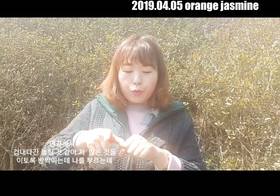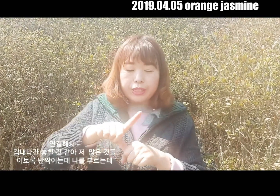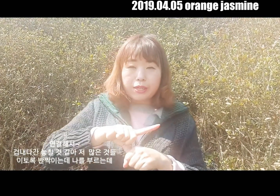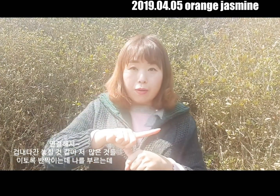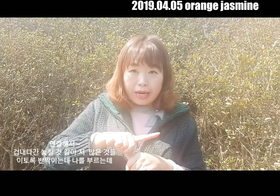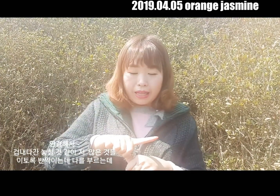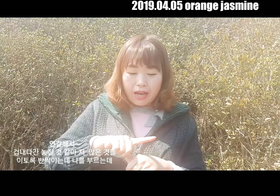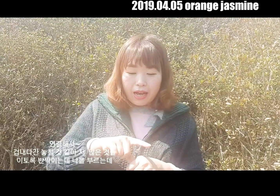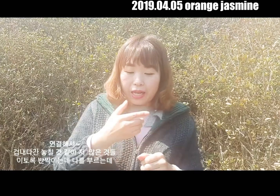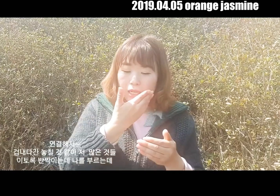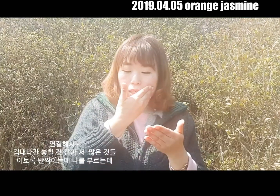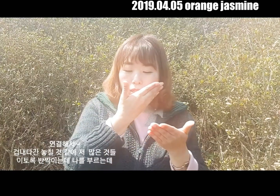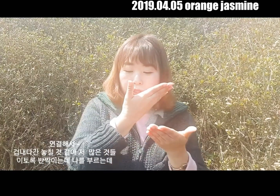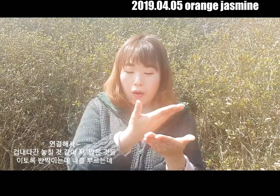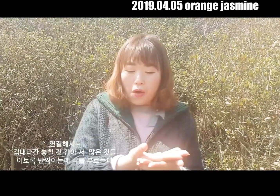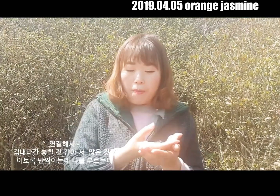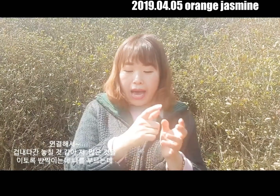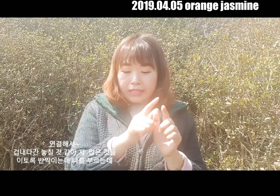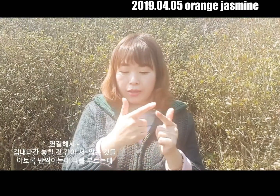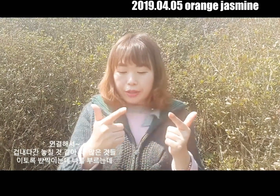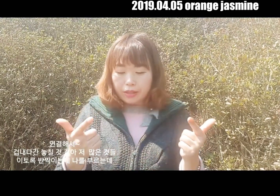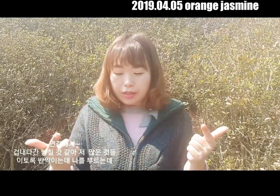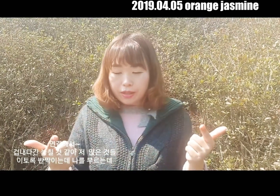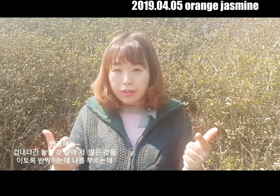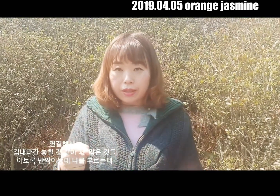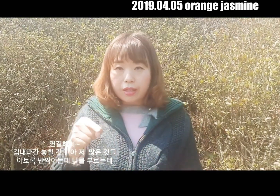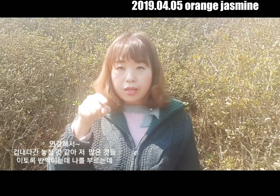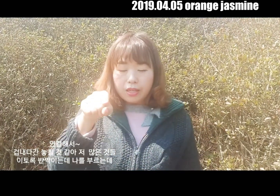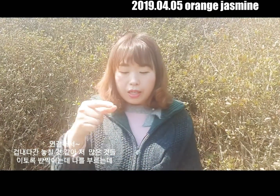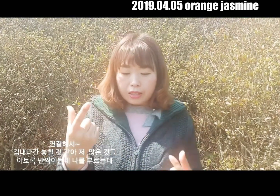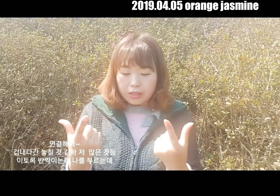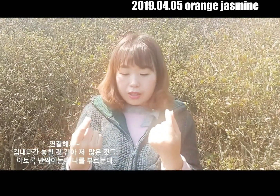겁내다간 놓칠 것 같아. 저 많은 것들